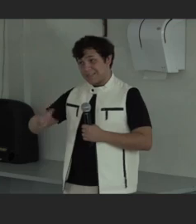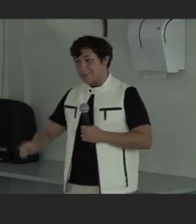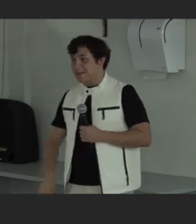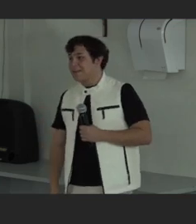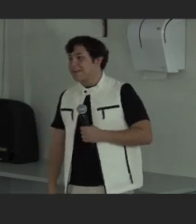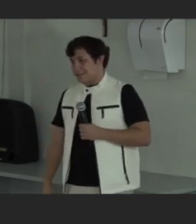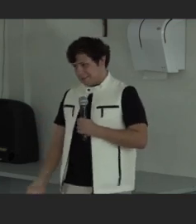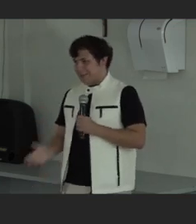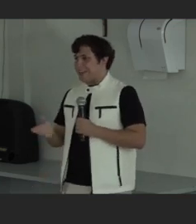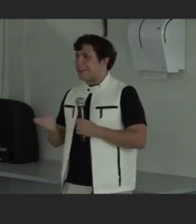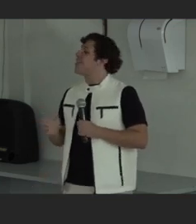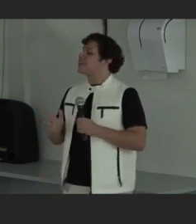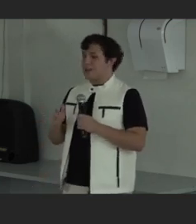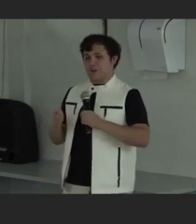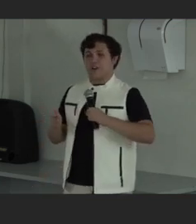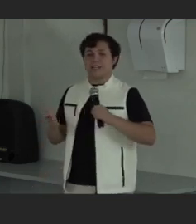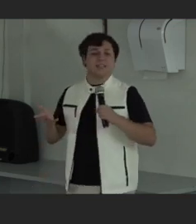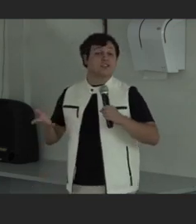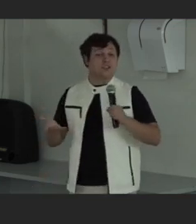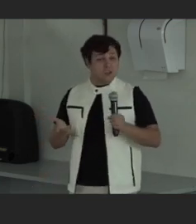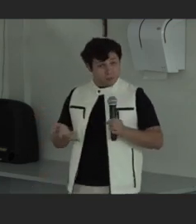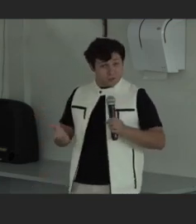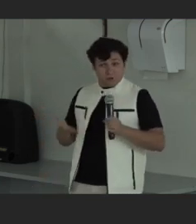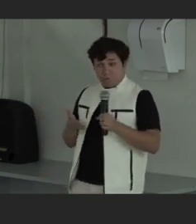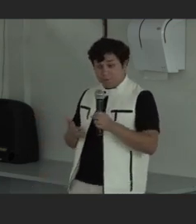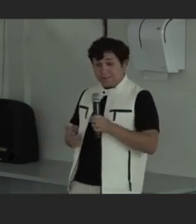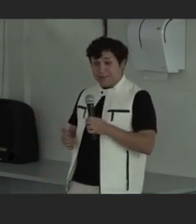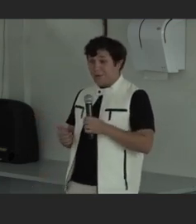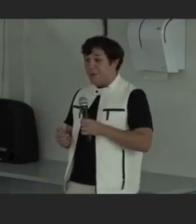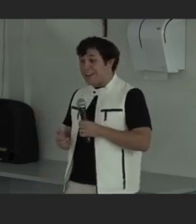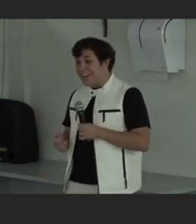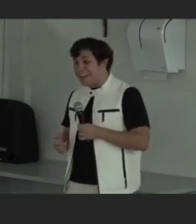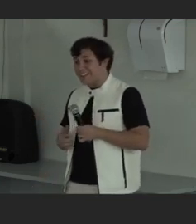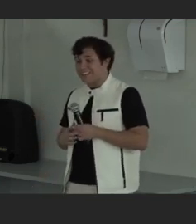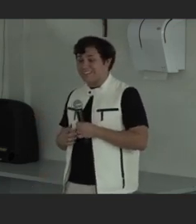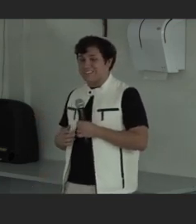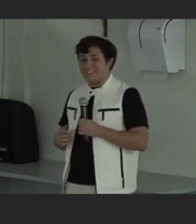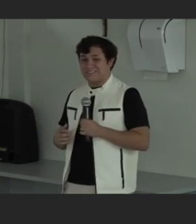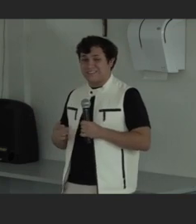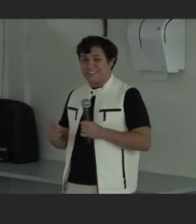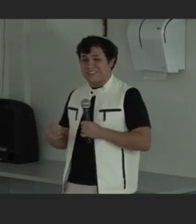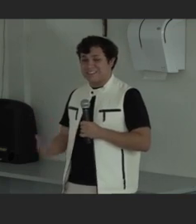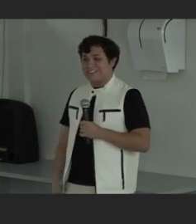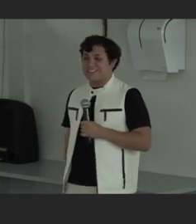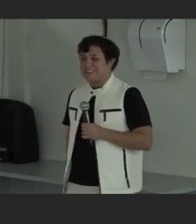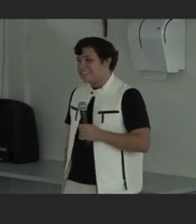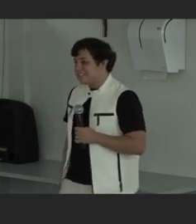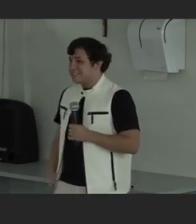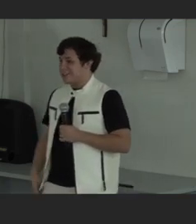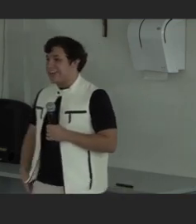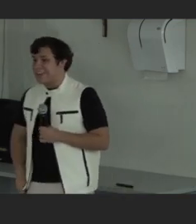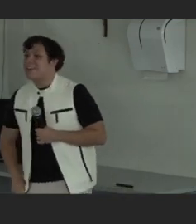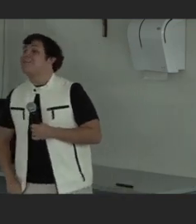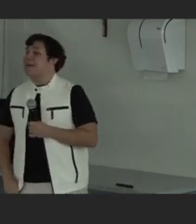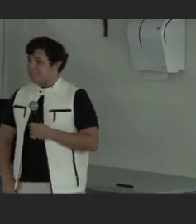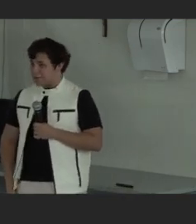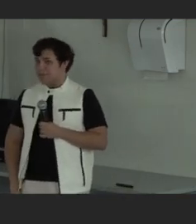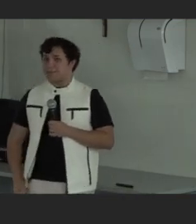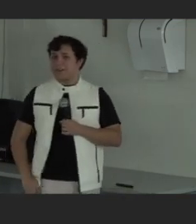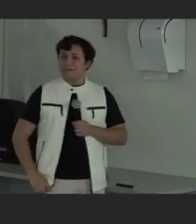igual. ¿Ok? En español es el tono de voz, no es lo mismo decir hola, decir oh, hola. ¿Ok? Pasa lo mismo en lengua de